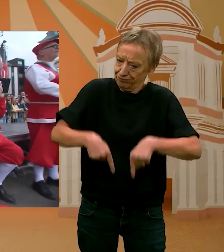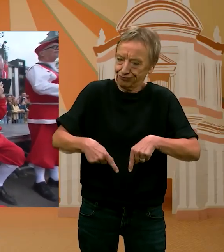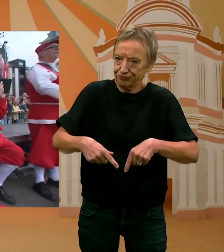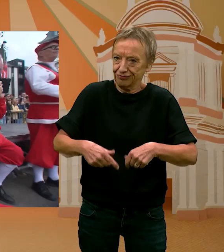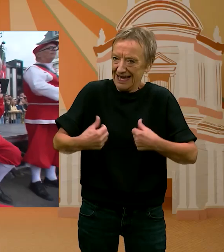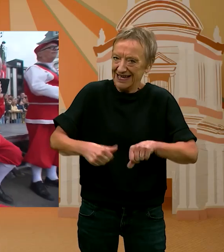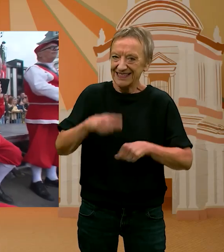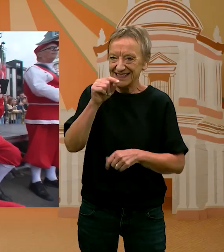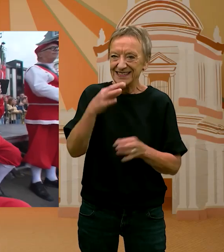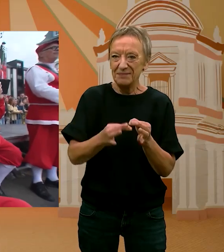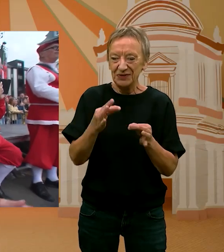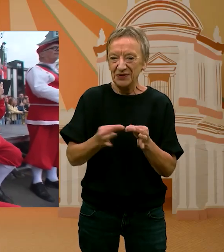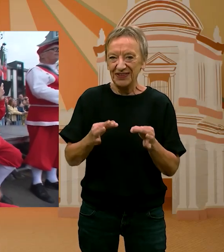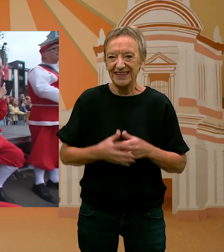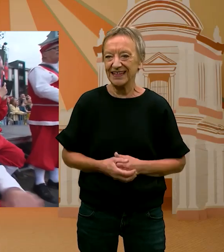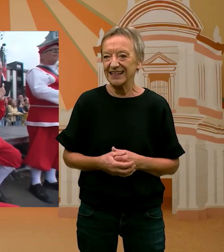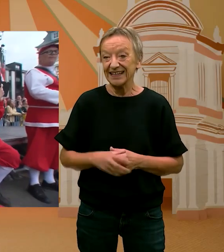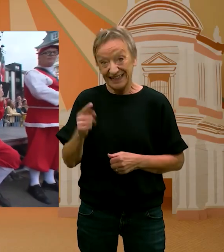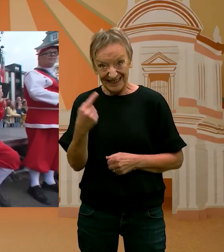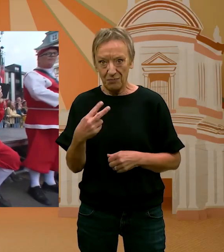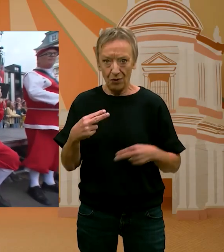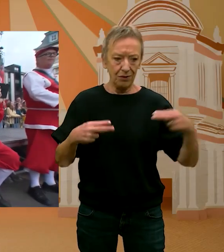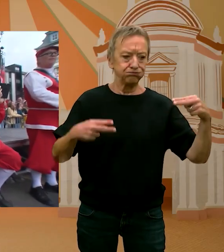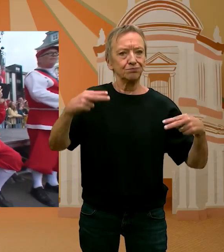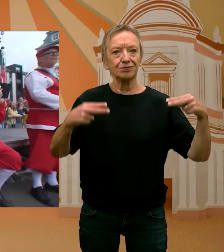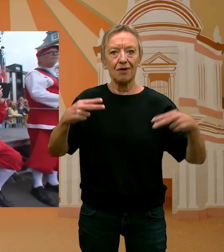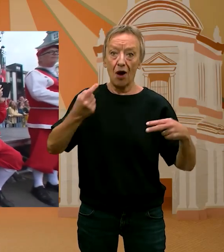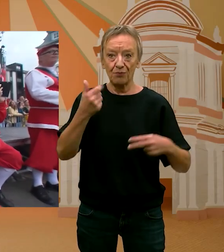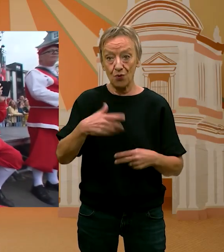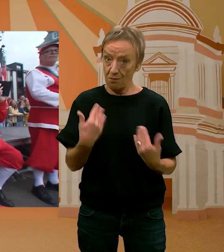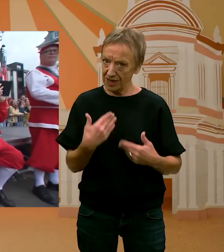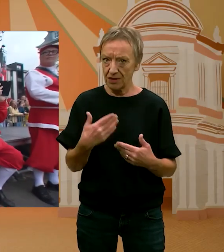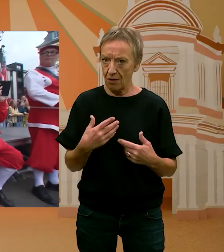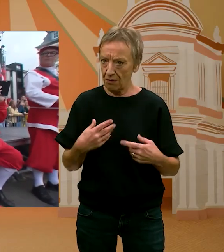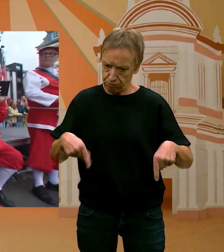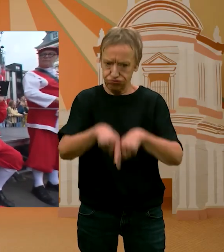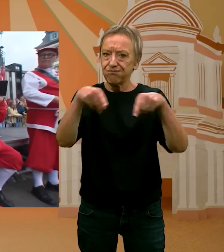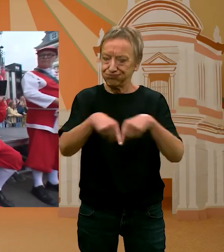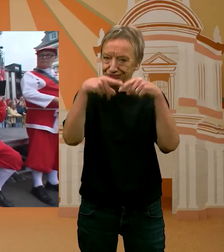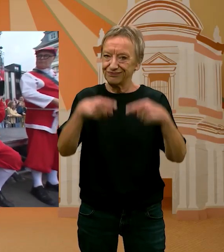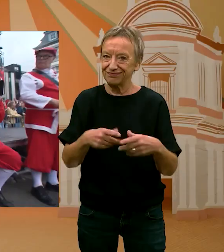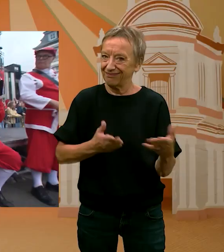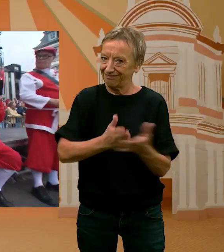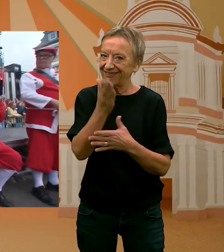des rounds d'observation, ça tourne. Mais là, Ouais, ça y va, on le sent quand même. on a vu hier que lors de la journée de samedi,